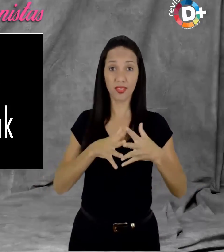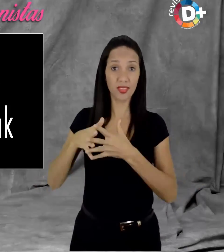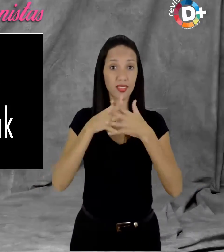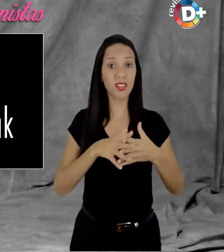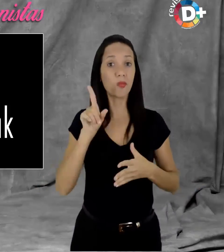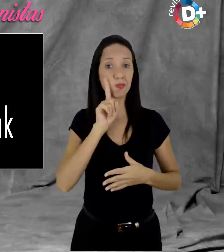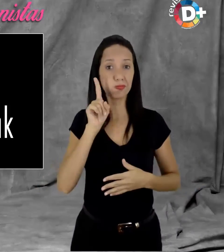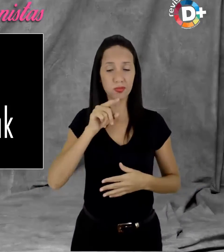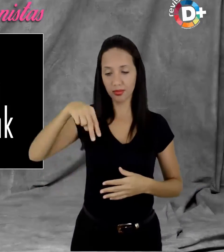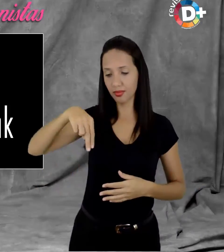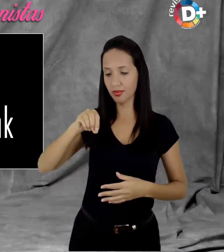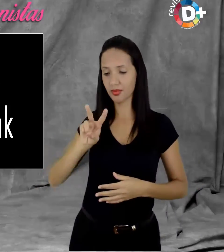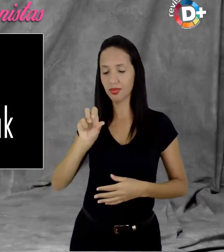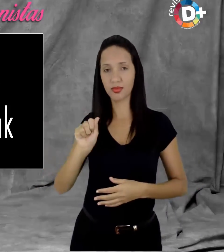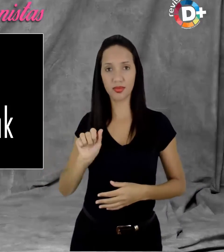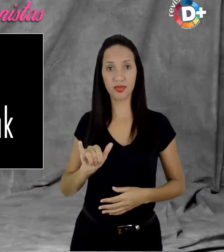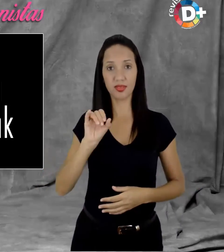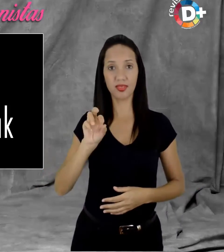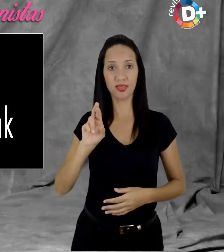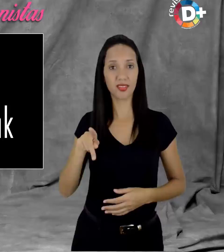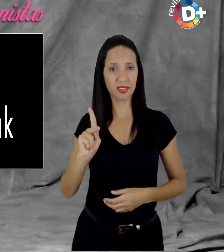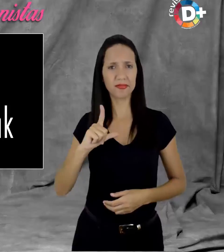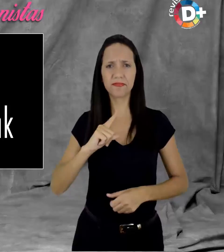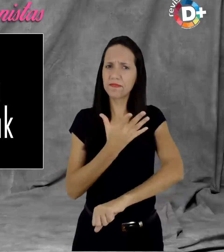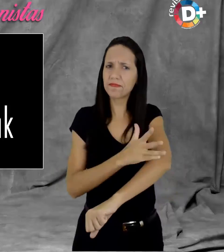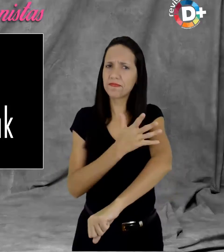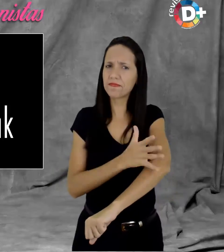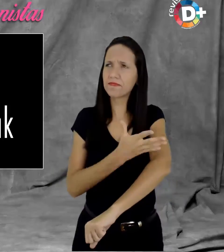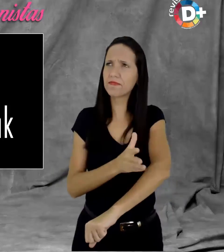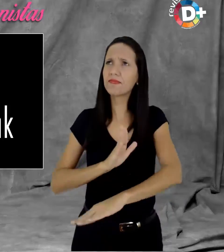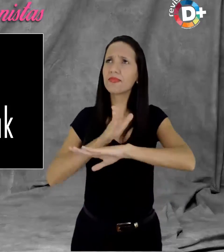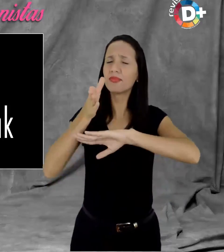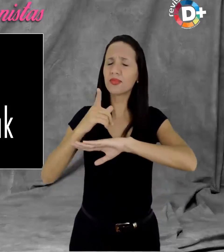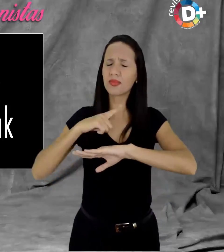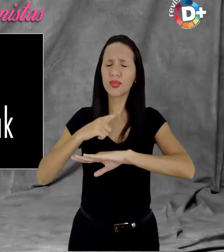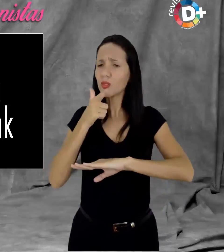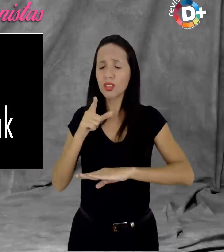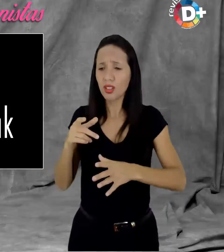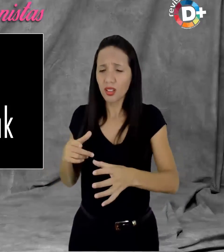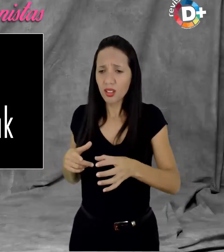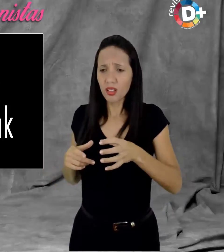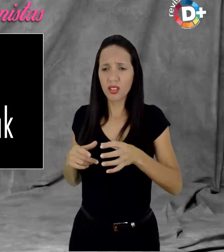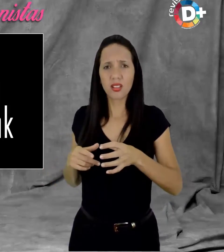fazer um estágio que se viu sem forças até para segurar um copo, e profissionais locais deram a